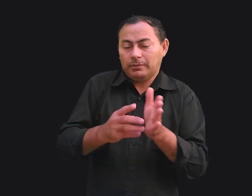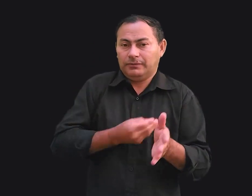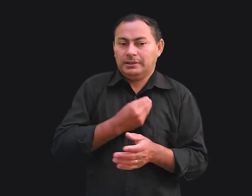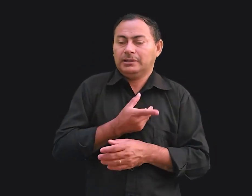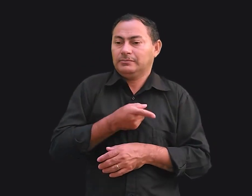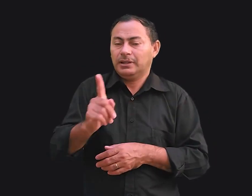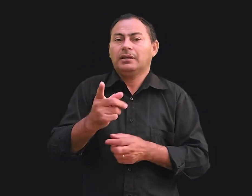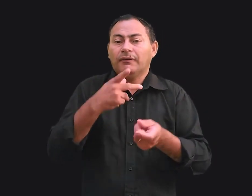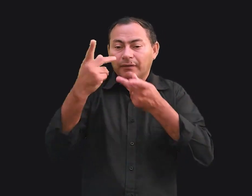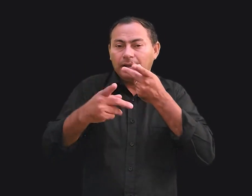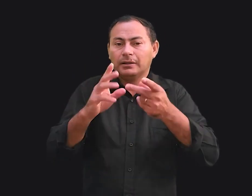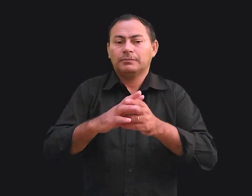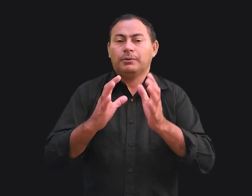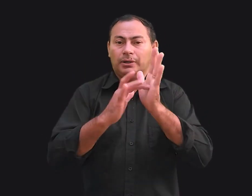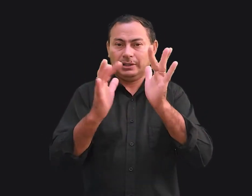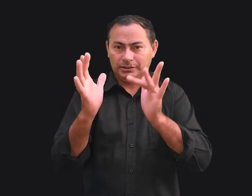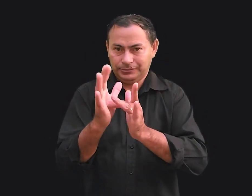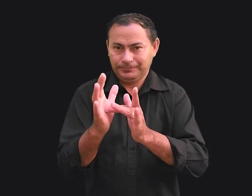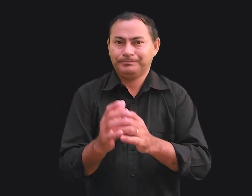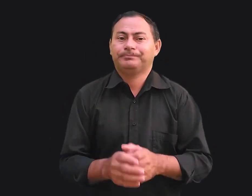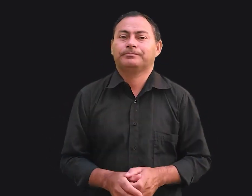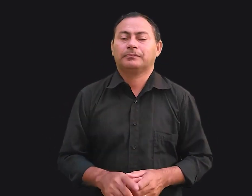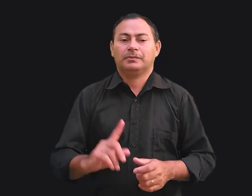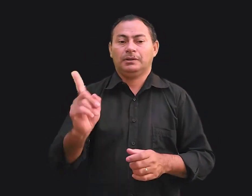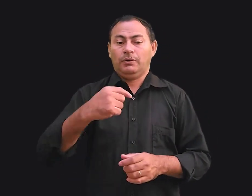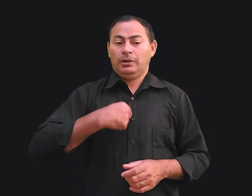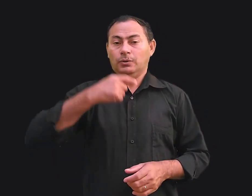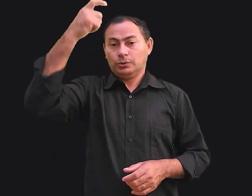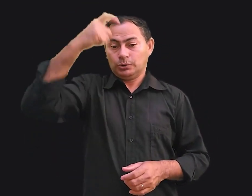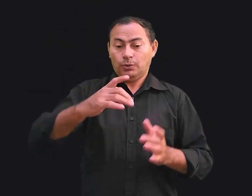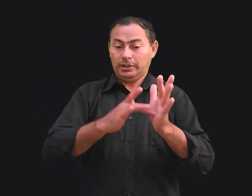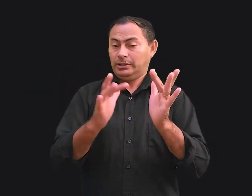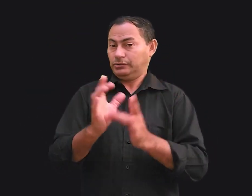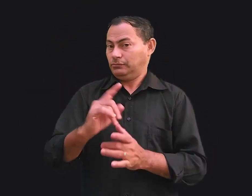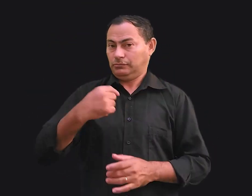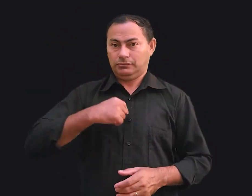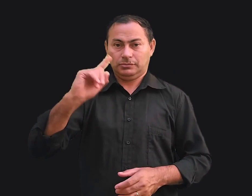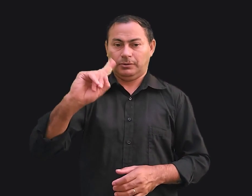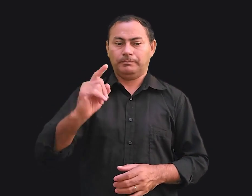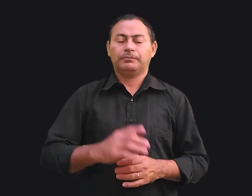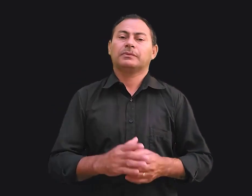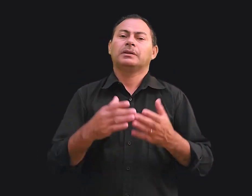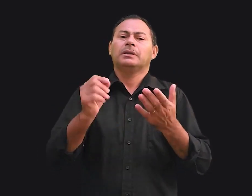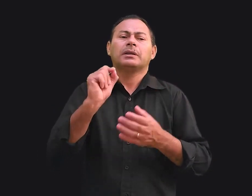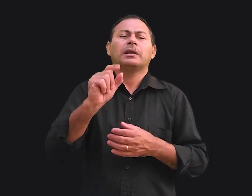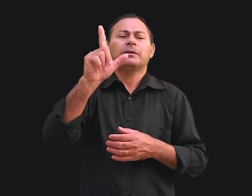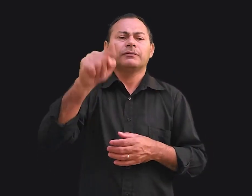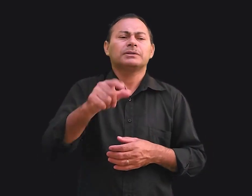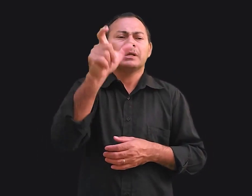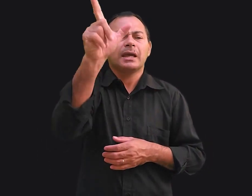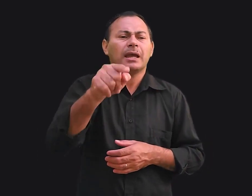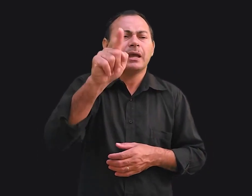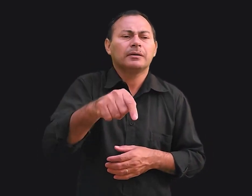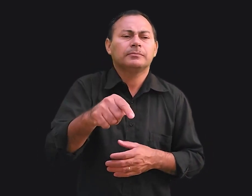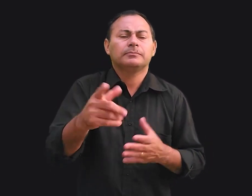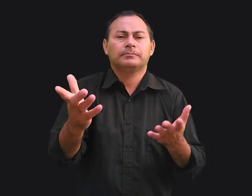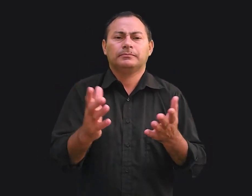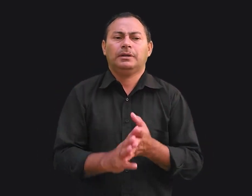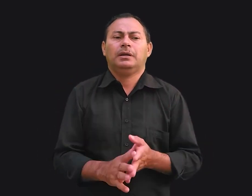de saída, ele queria falar sobre Cristo. Não sou o Cristo. E então, quem é você?